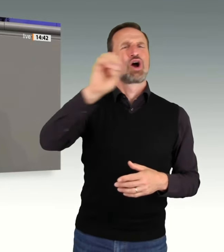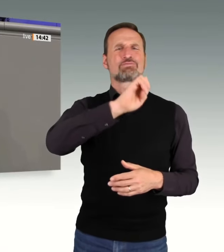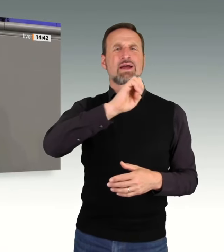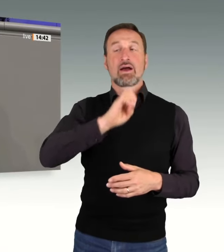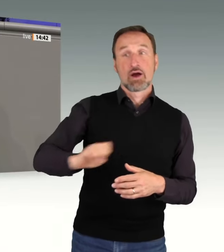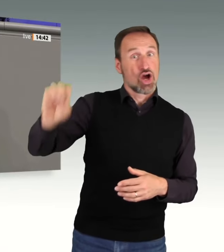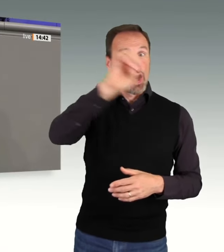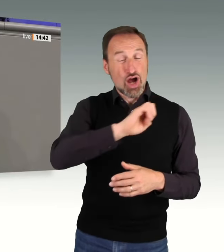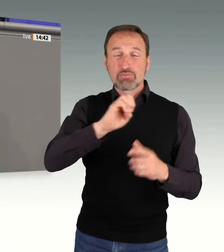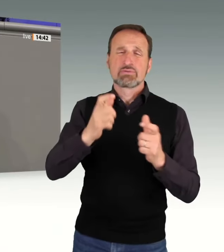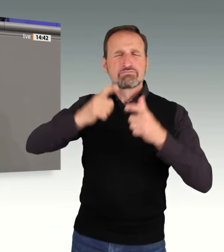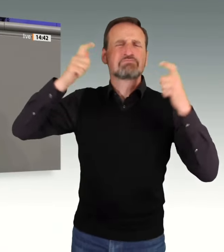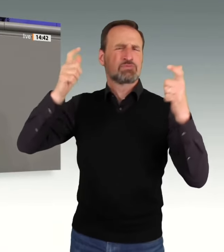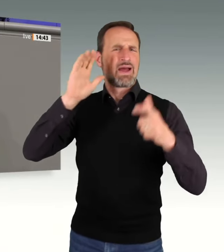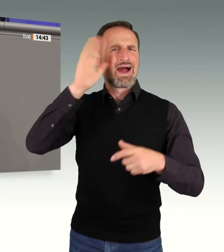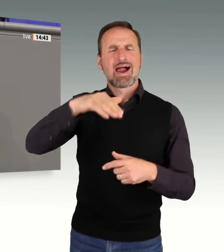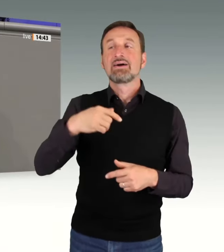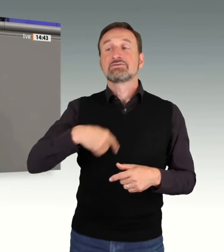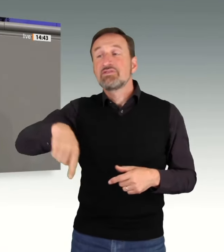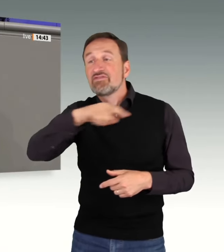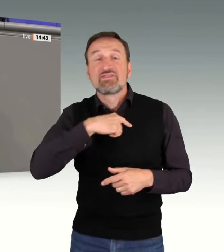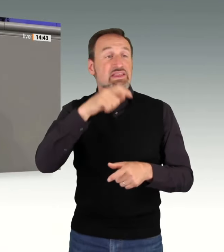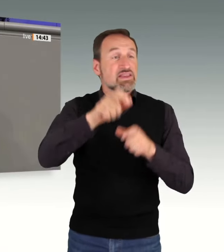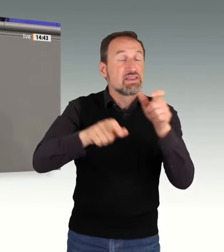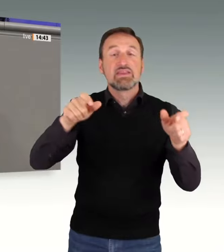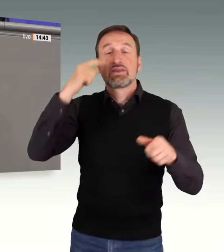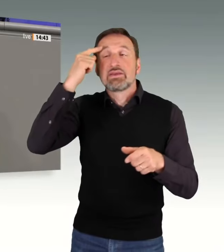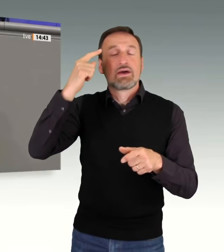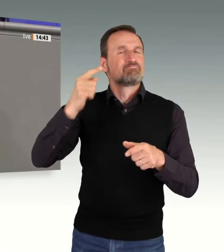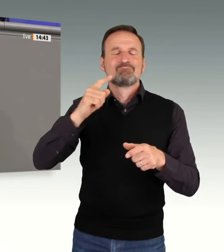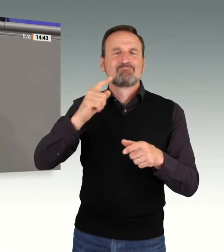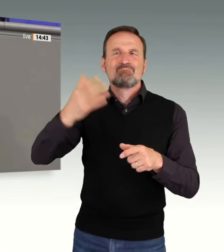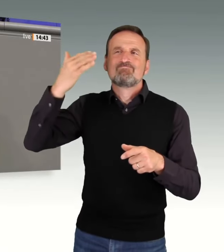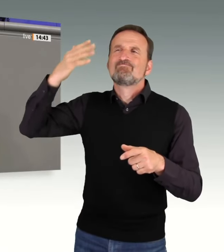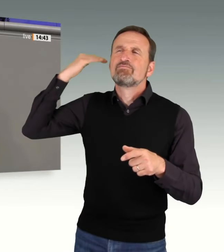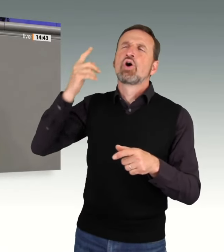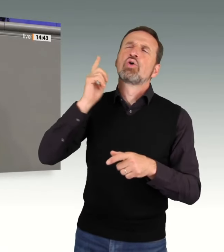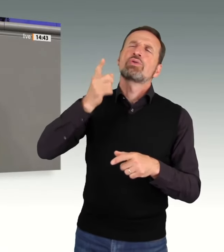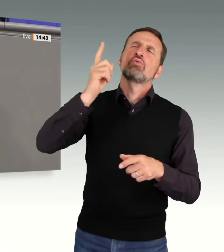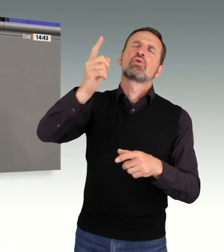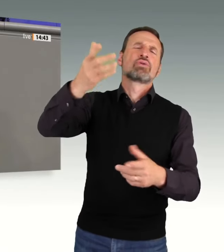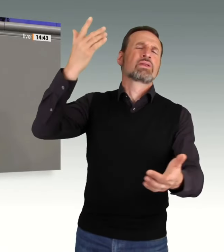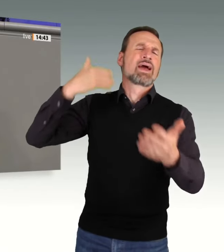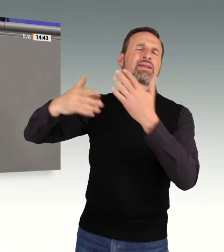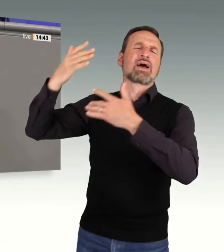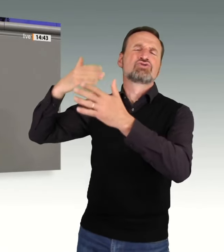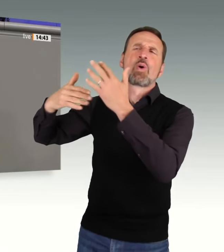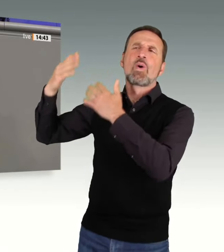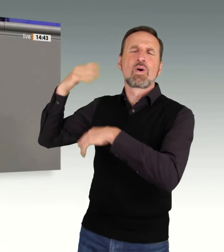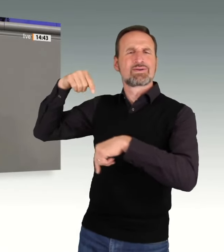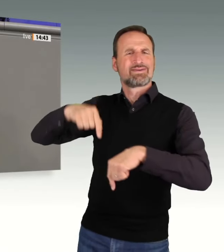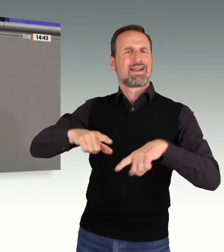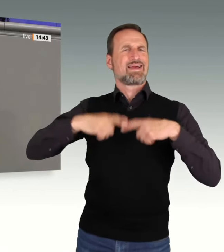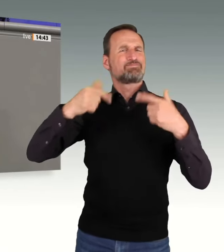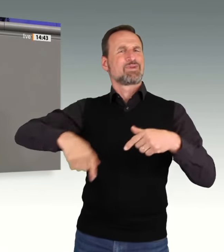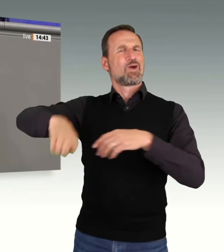viele hunderte von Generationen erinnert, die auf unserem Kontinent lebten und die meisten von denen leider nicht